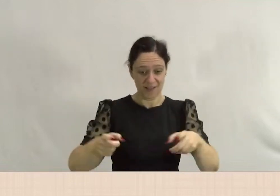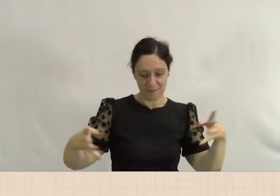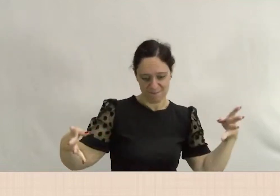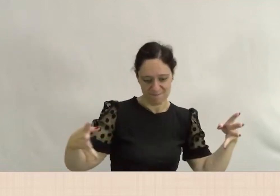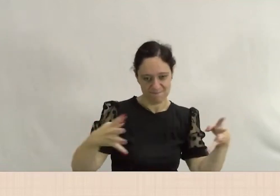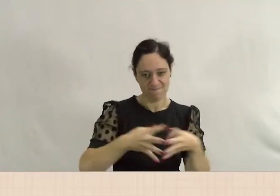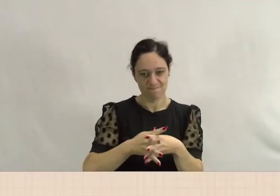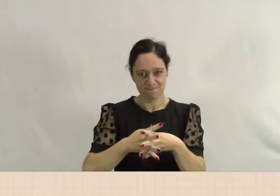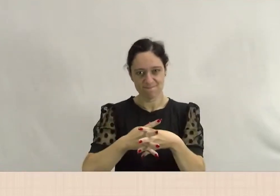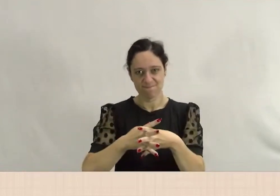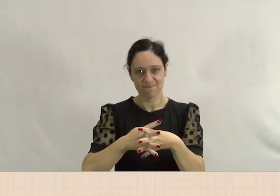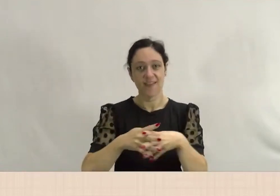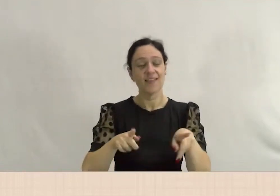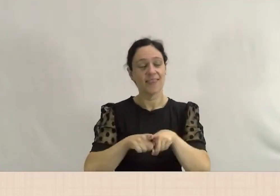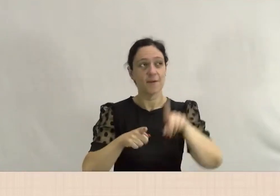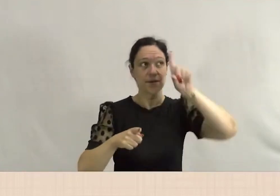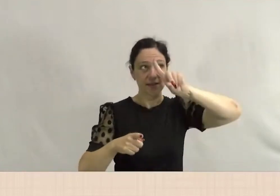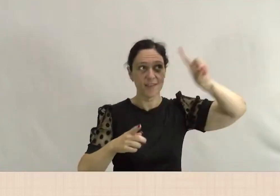com Deus.